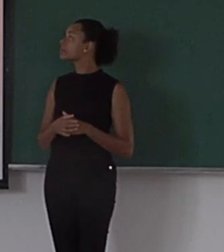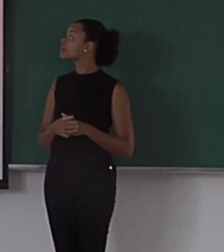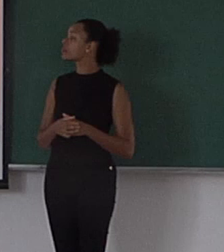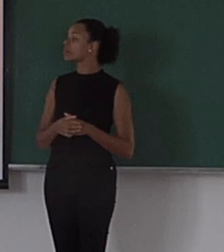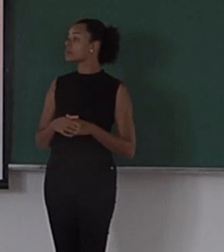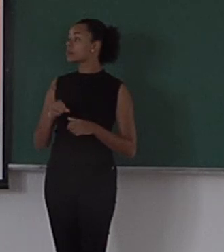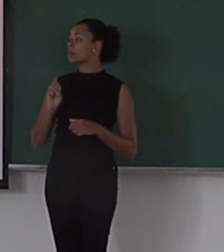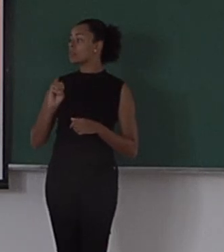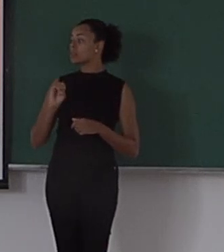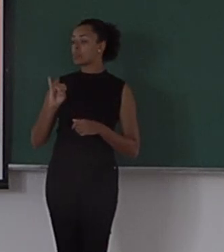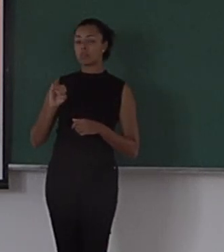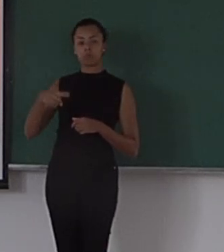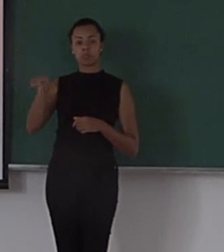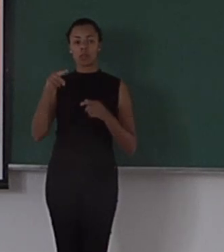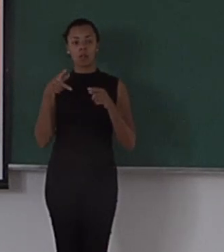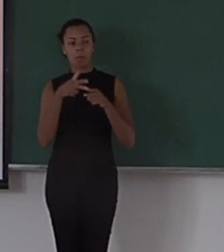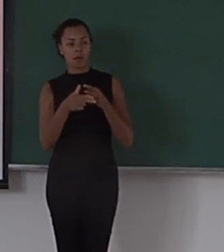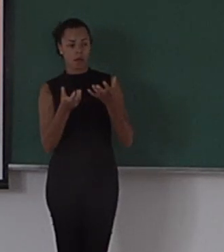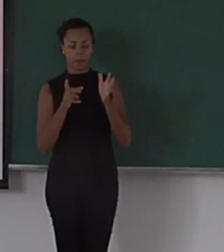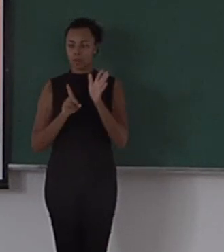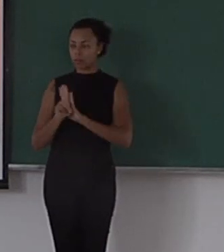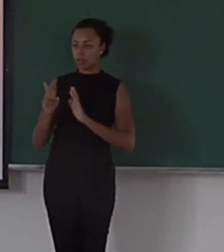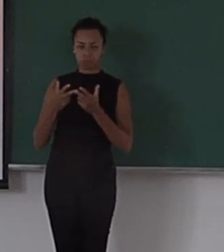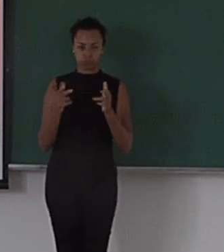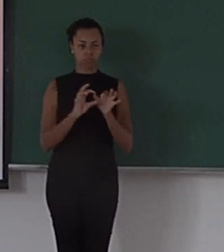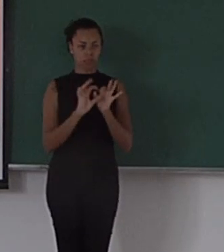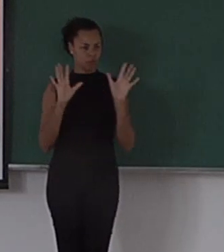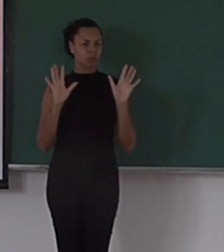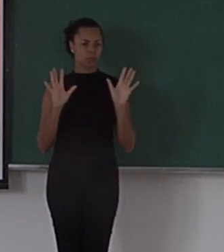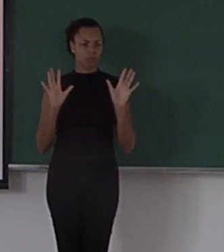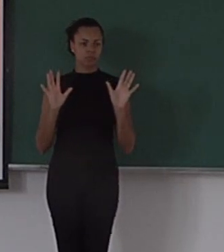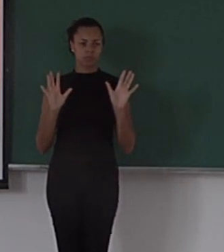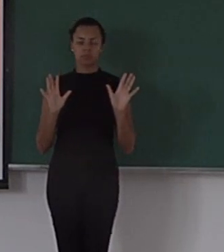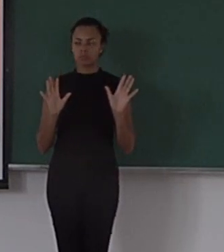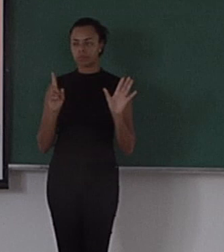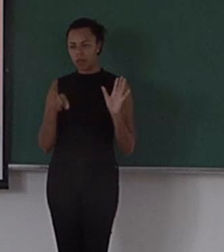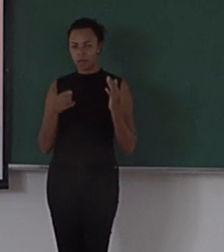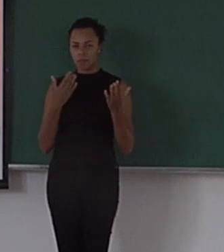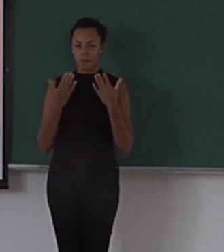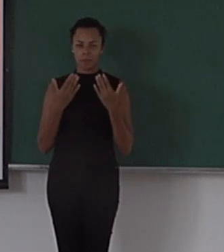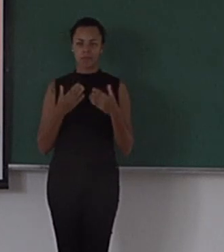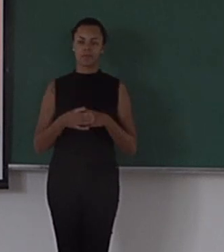alguém quiser, gente, interromper, perguntar, falar, pode ficar à vontade, tá? Isso aqui